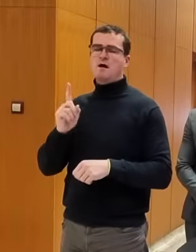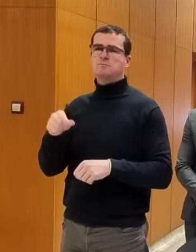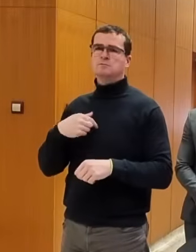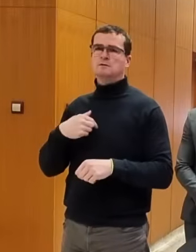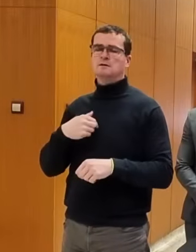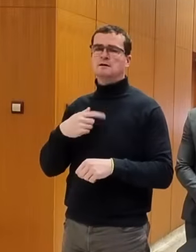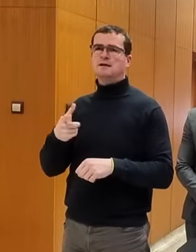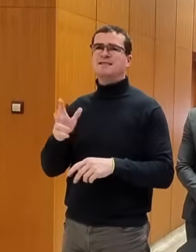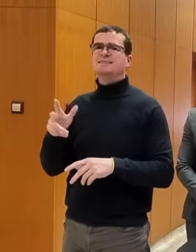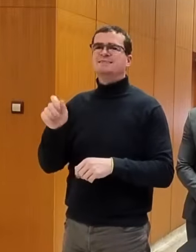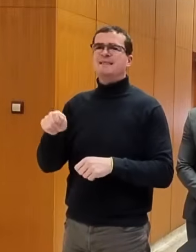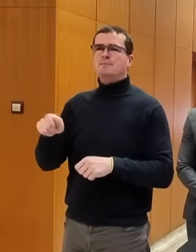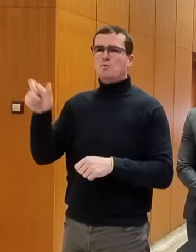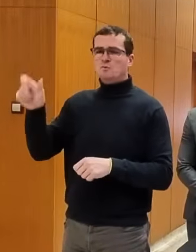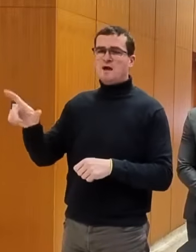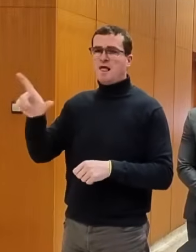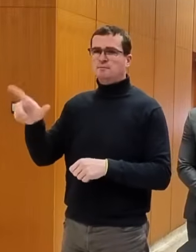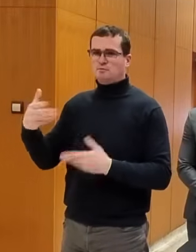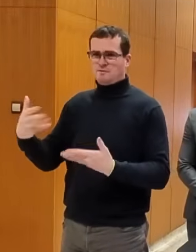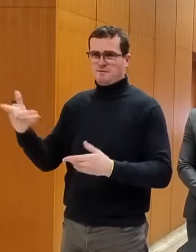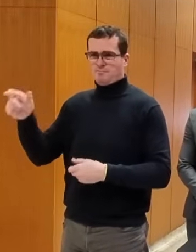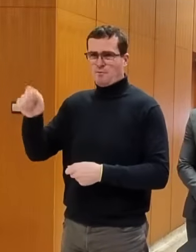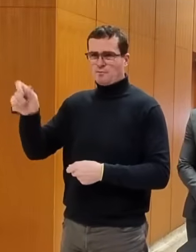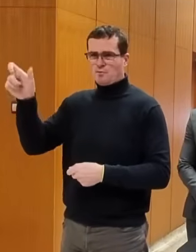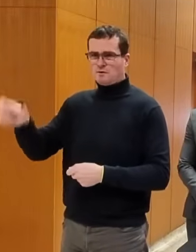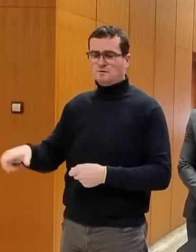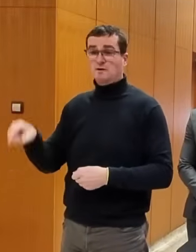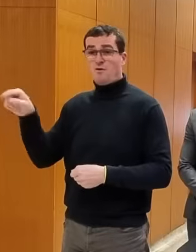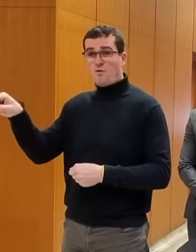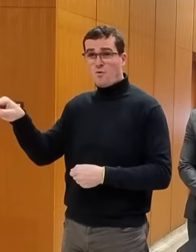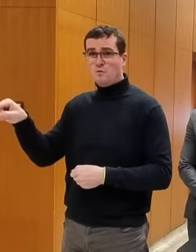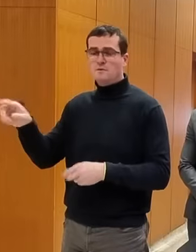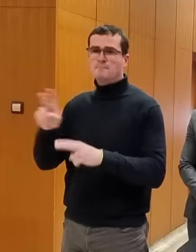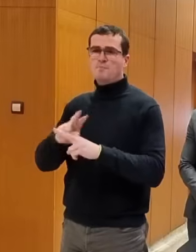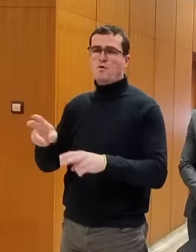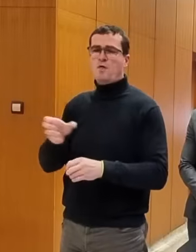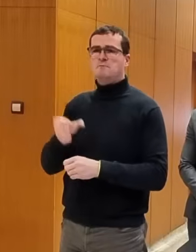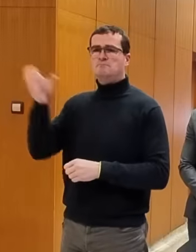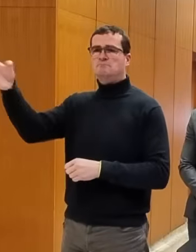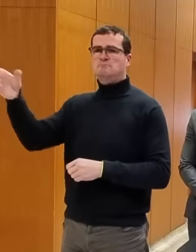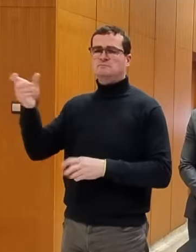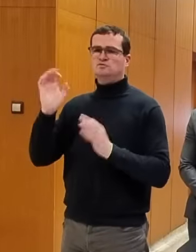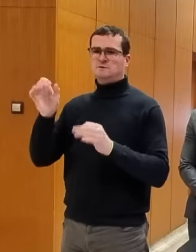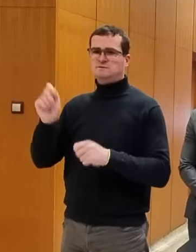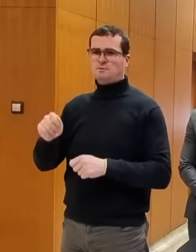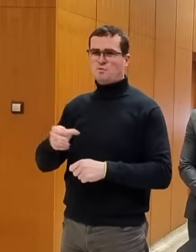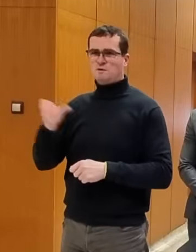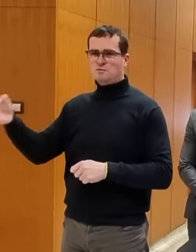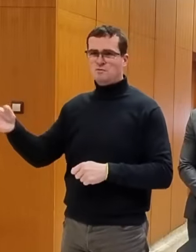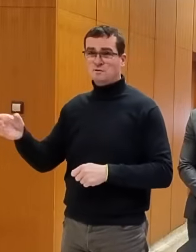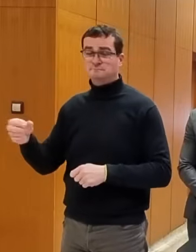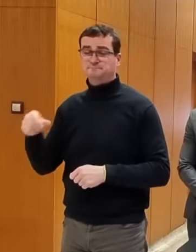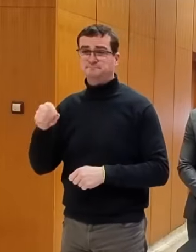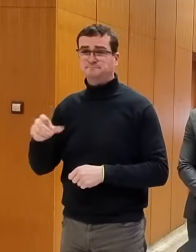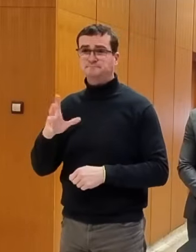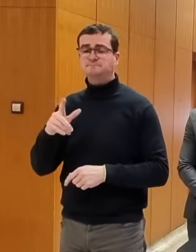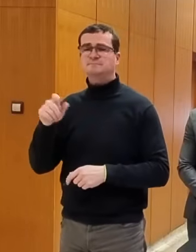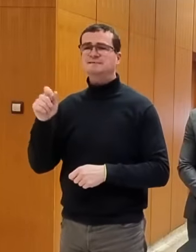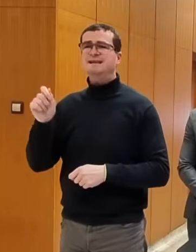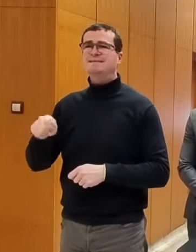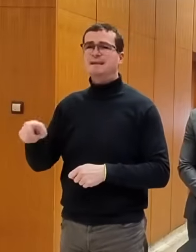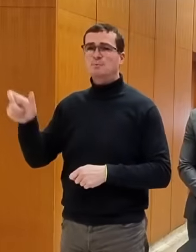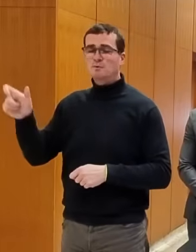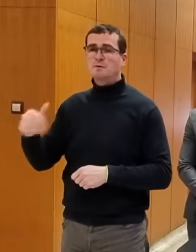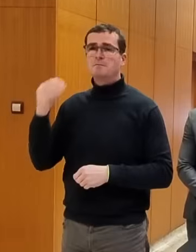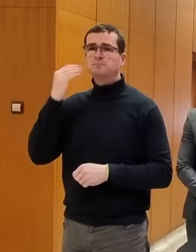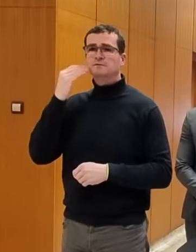sa neprokurátor, keďže Daniel Lipšic nebol prokurátorom, aby sa neprokurátor mohol stať špeciálnym prokurátorom. A to nie len, že neprokurátor,